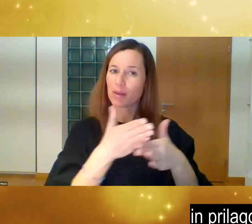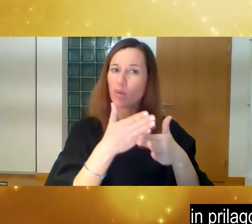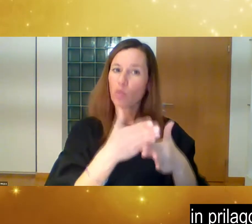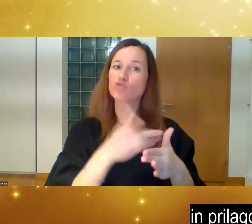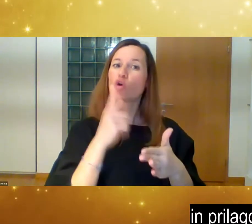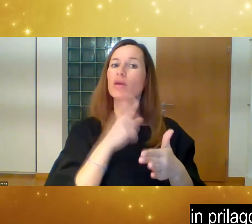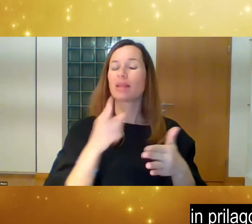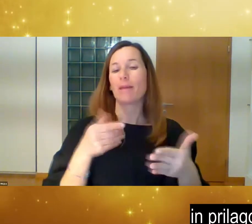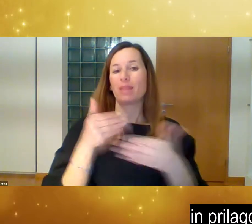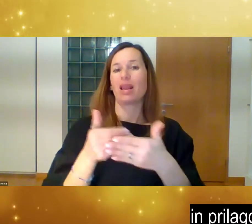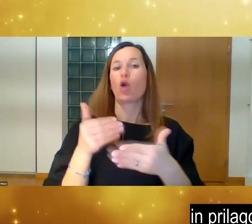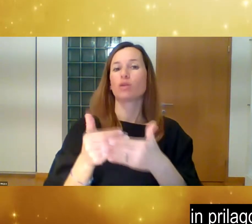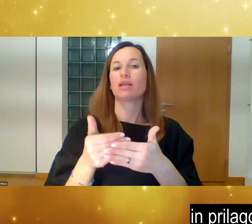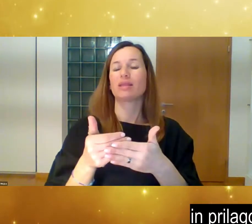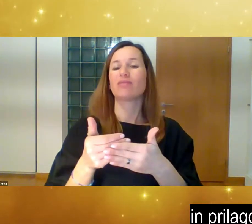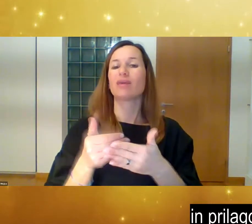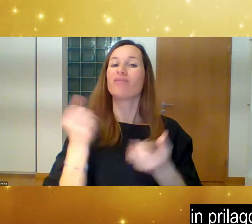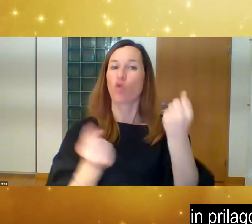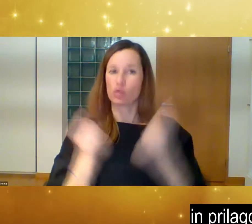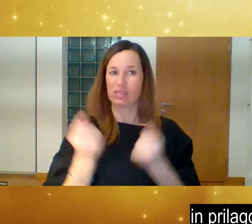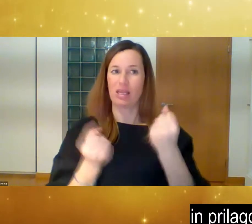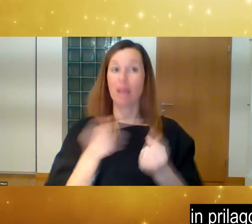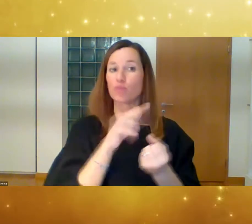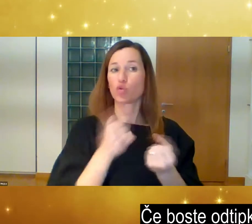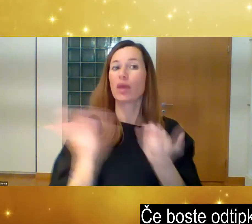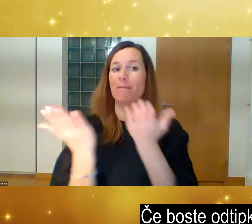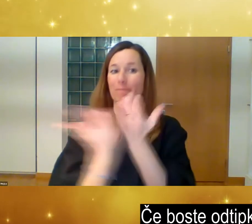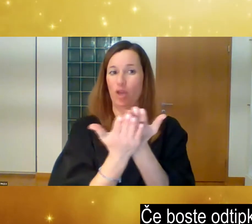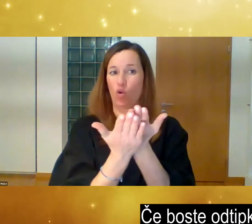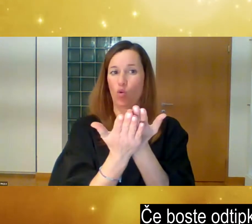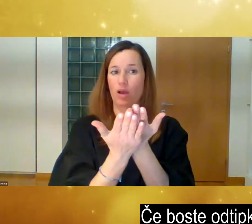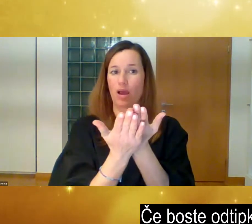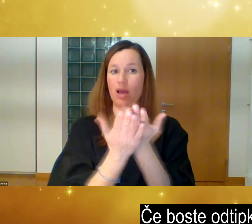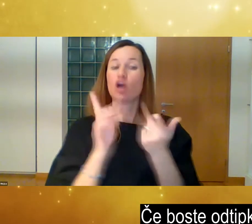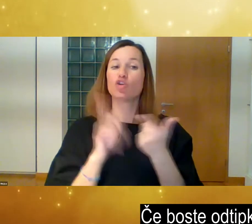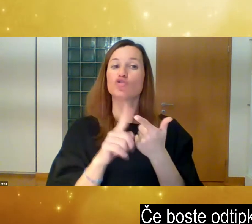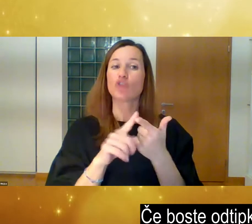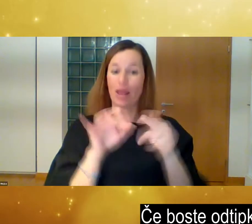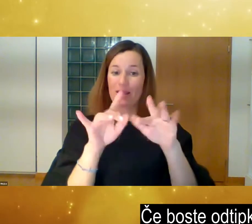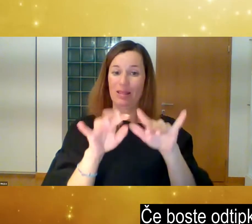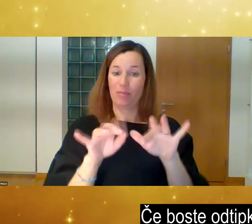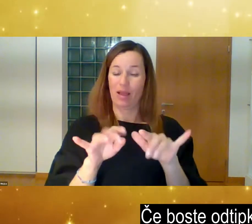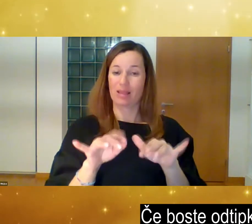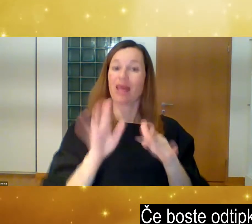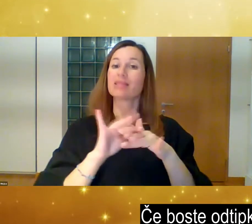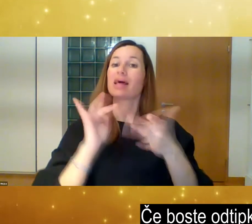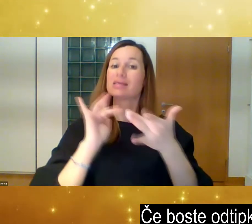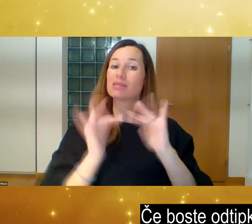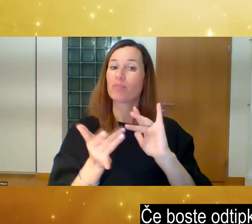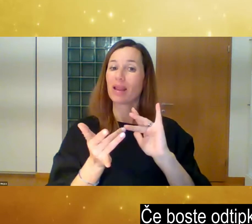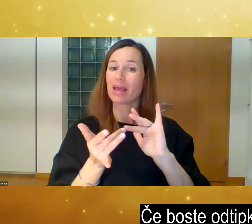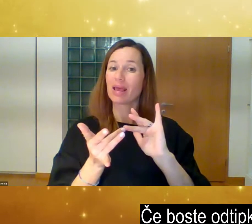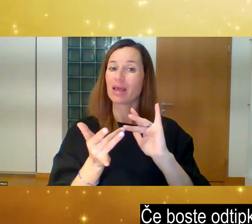prilagoditvi vozila. To je v bistvu priloga. Če boste odtipkali na spletu